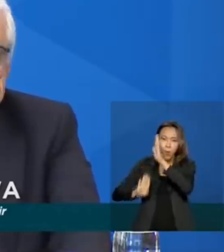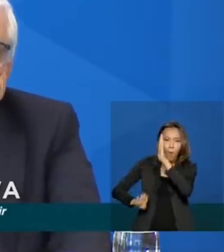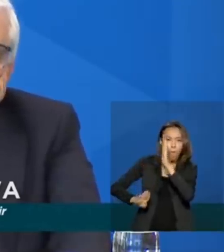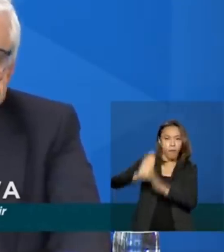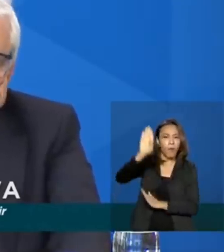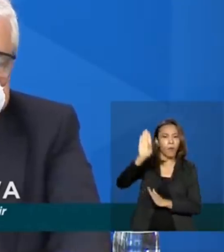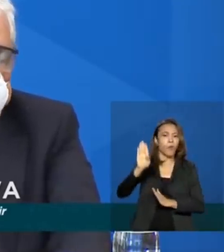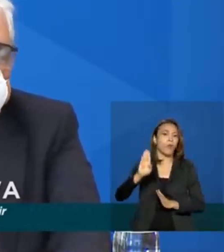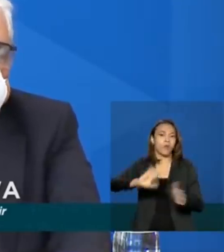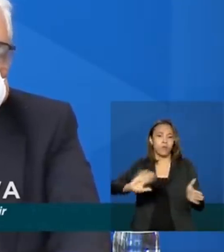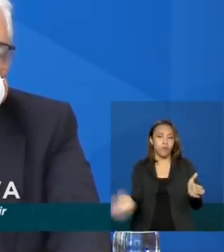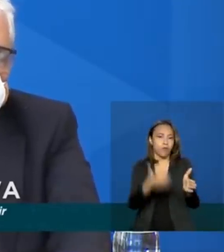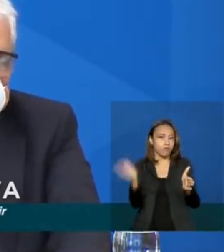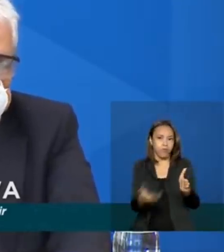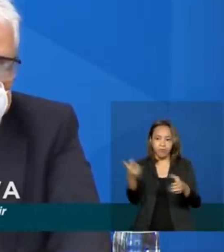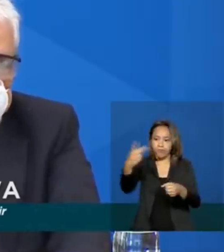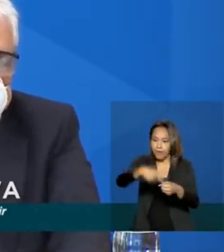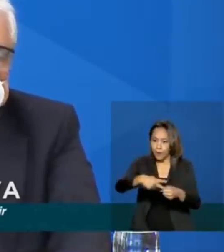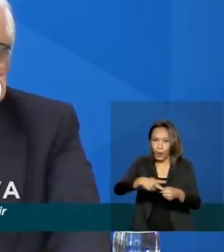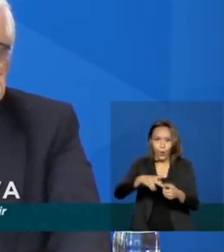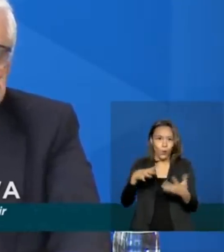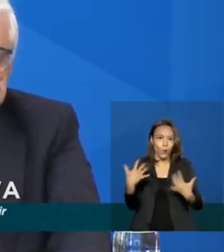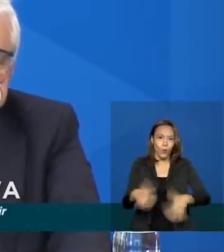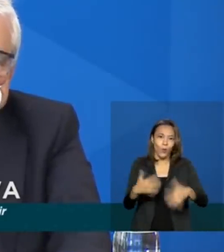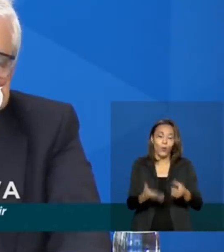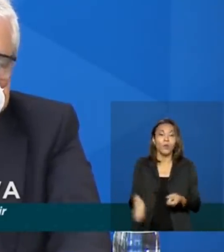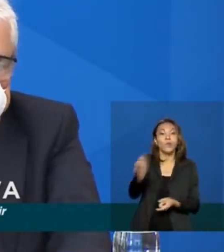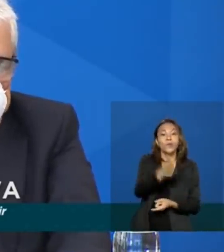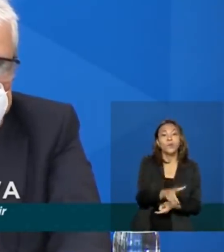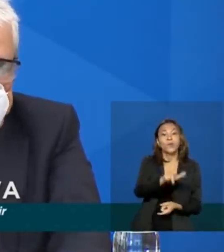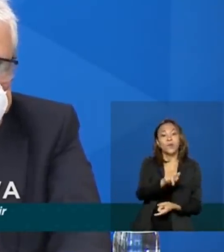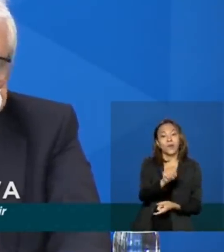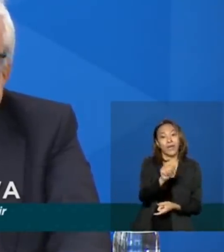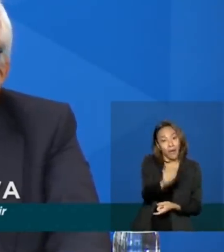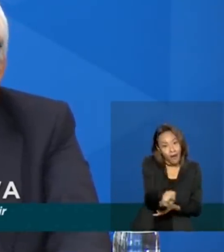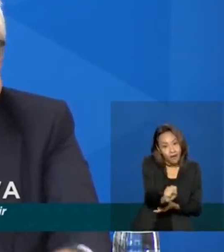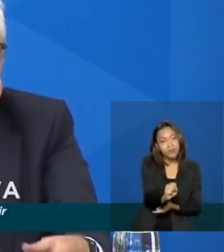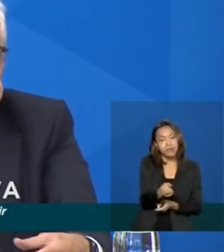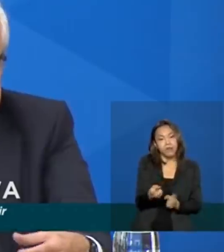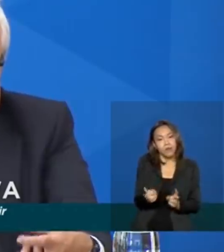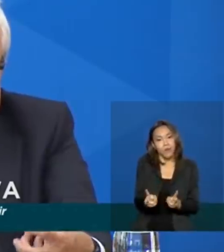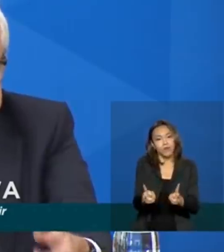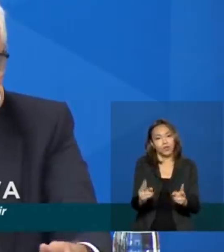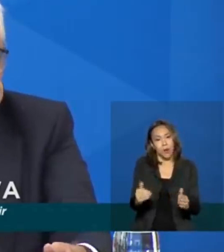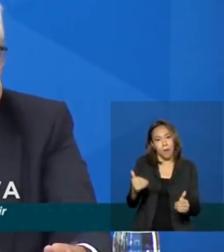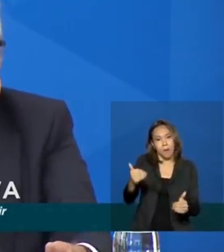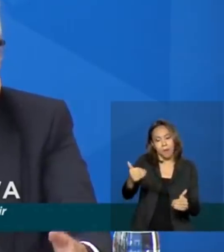petróleo. E a nossa produção de petróleo e gás natural continuará a crescer,